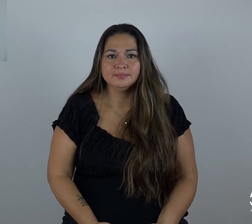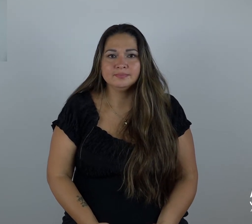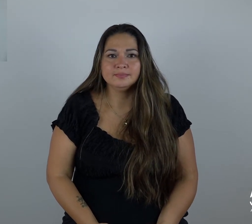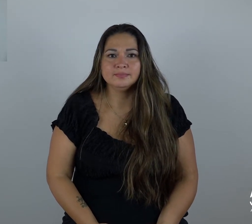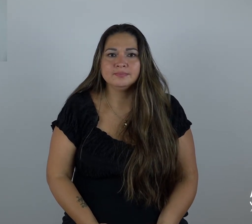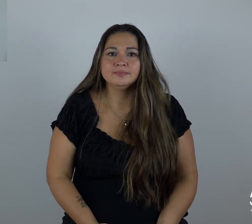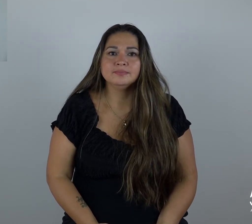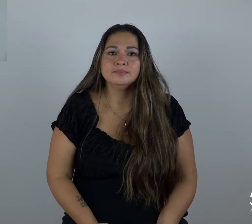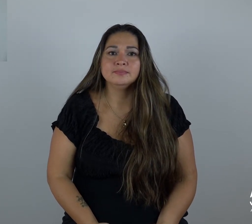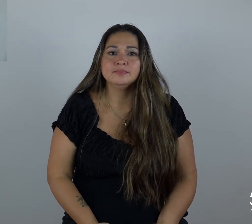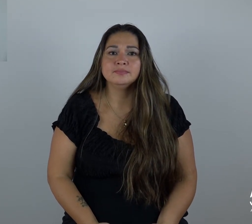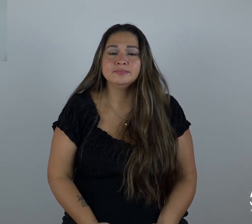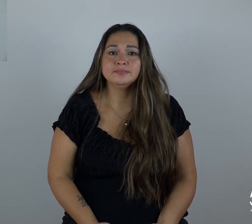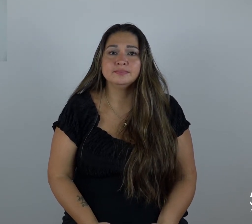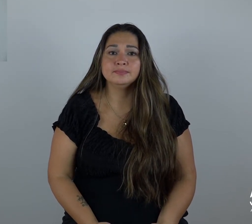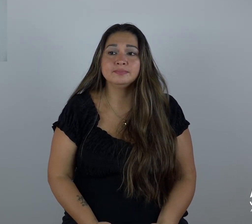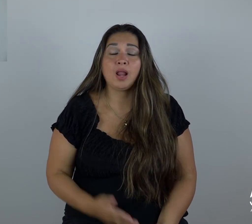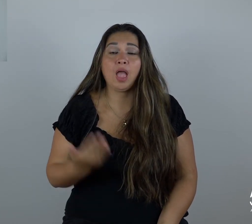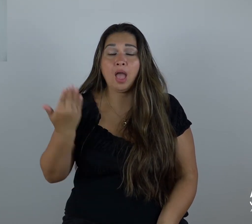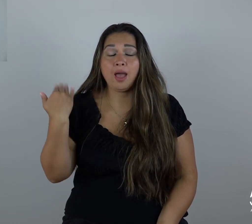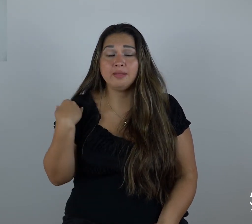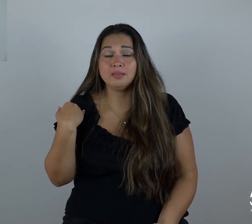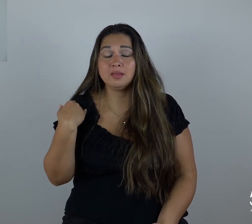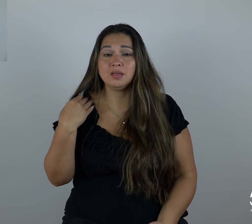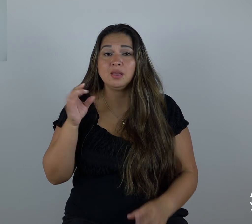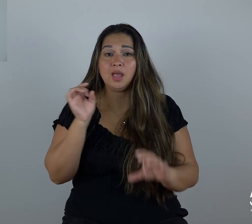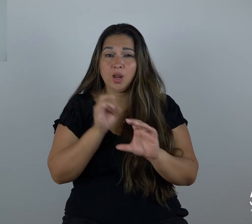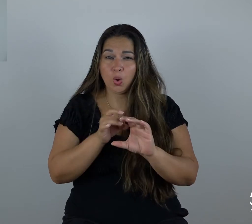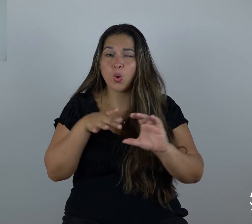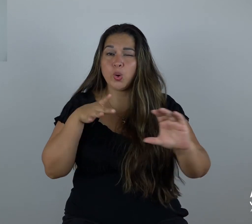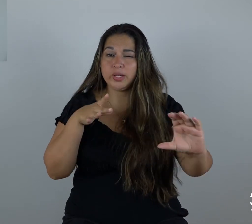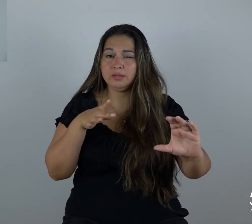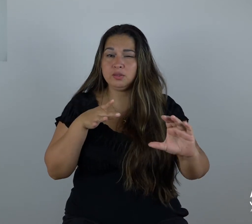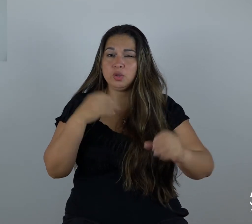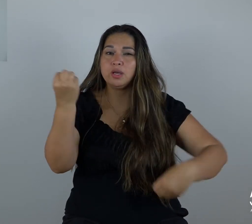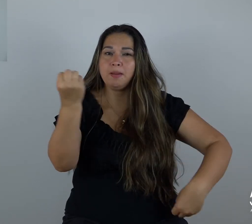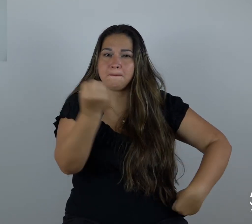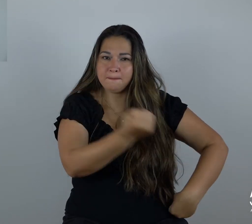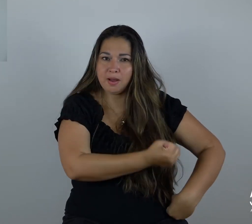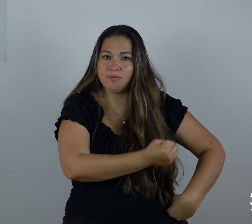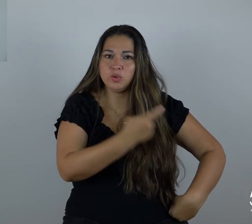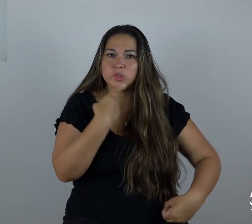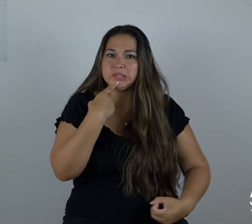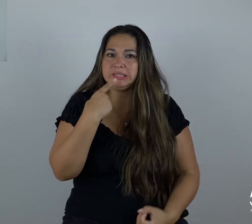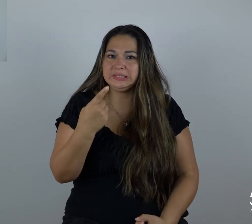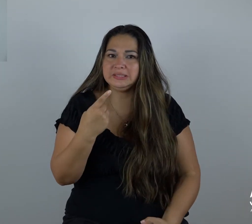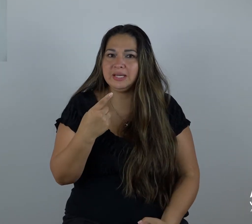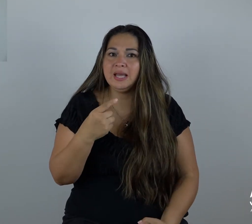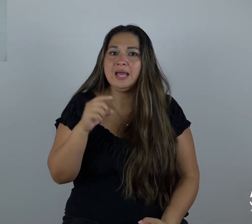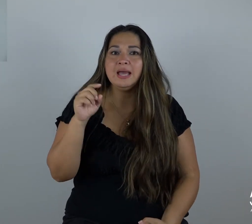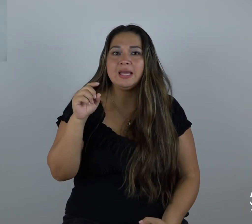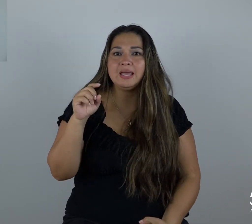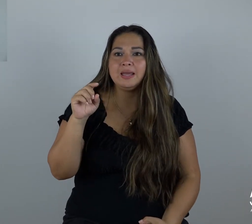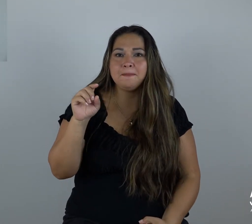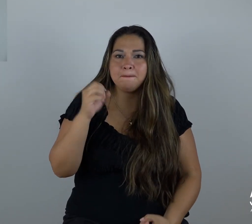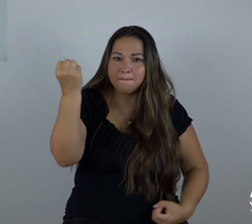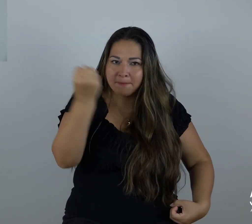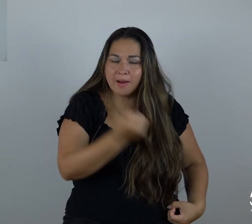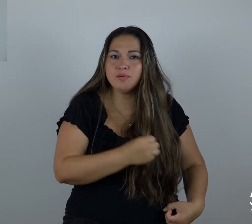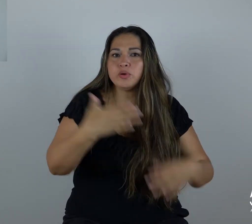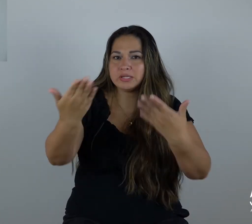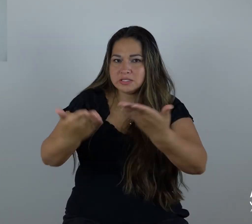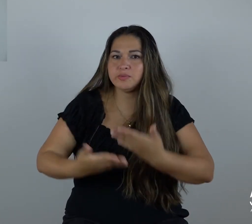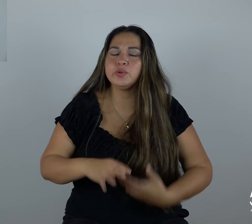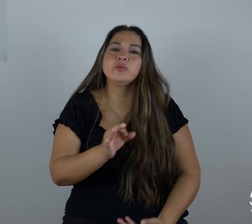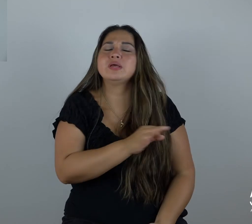vista. Cuando hemos leído en Corintios lo que Pablo dice que recibió del Señor, lo que Jesucristo, si tú te